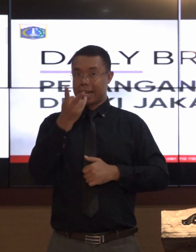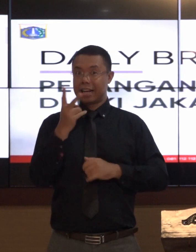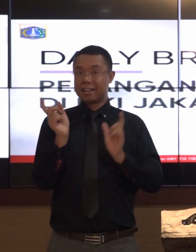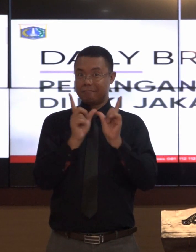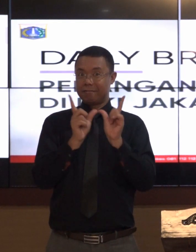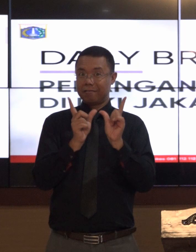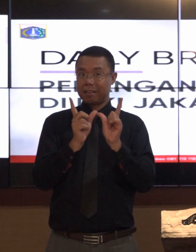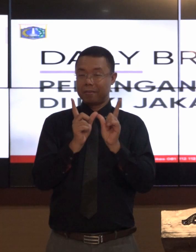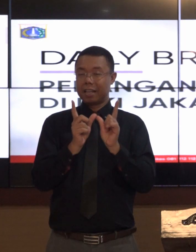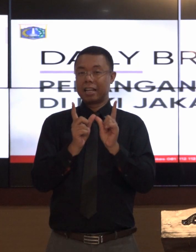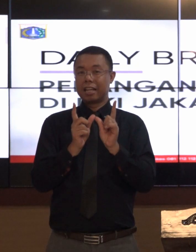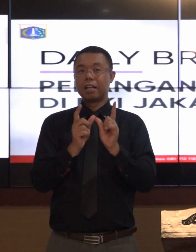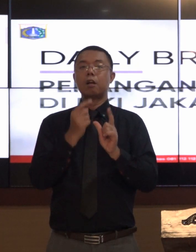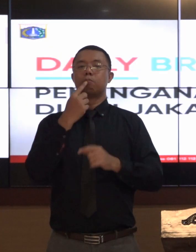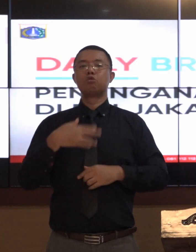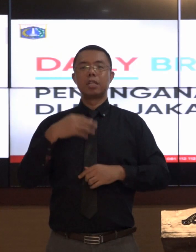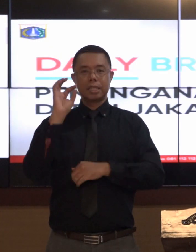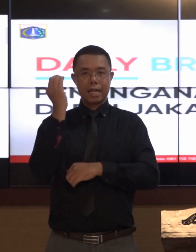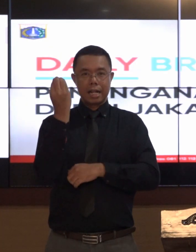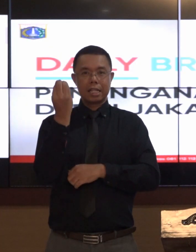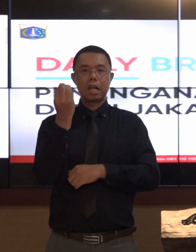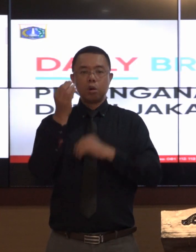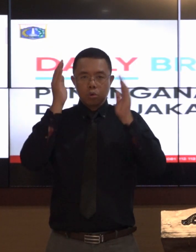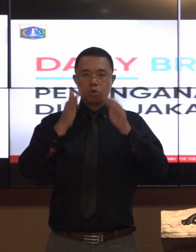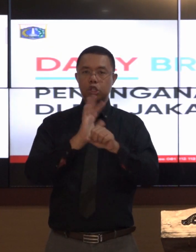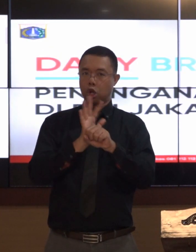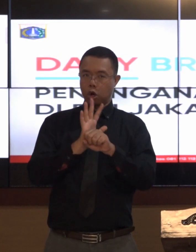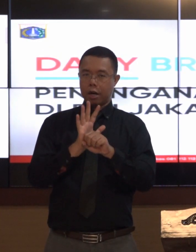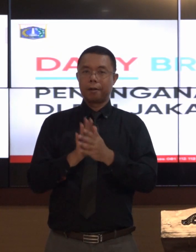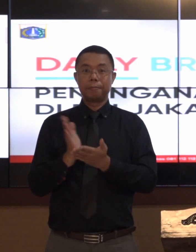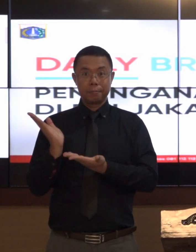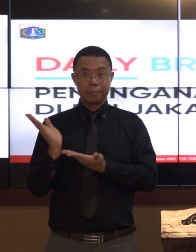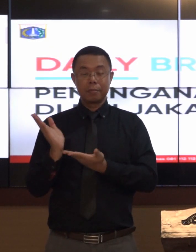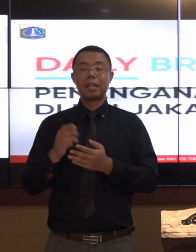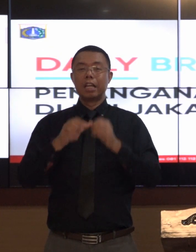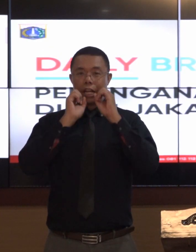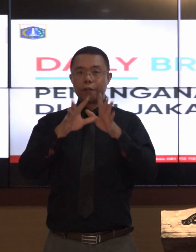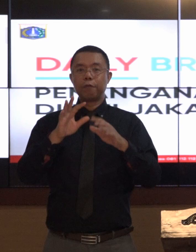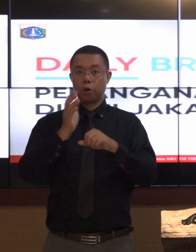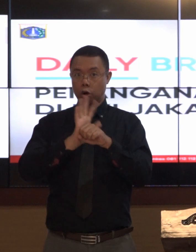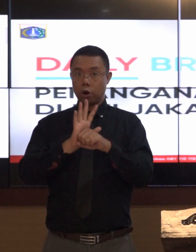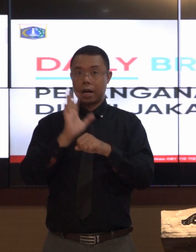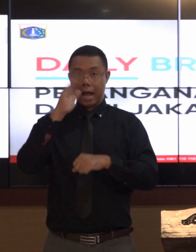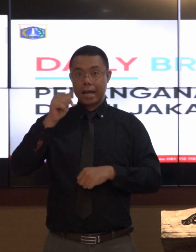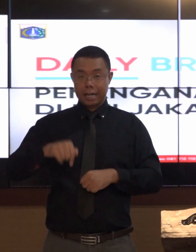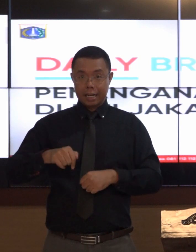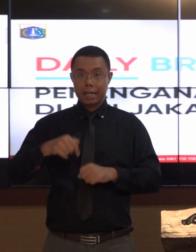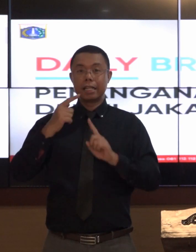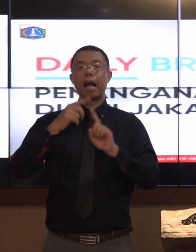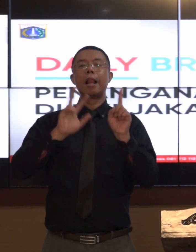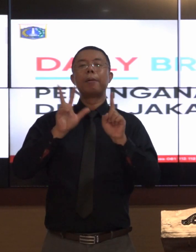situs coronade jakarta.go.id garing kyb demikian update coffee 19 pada hari